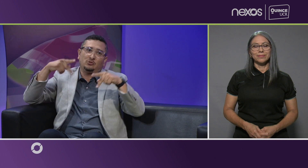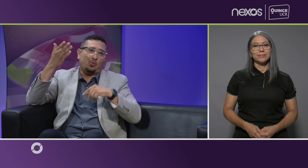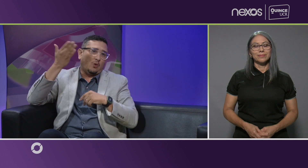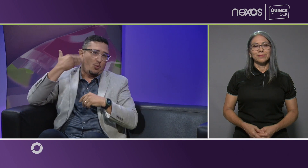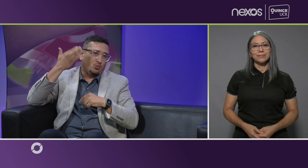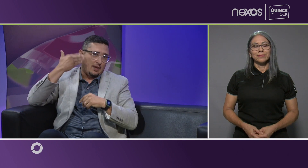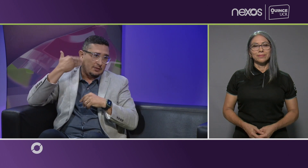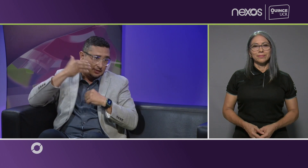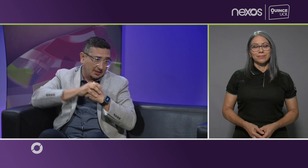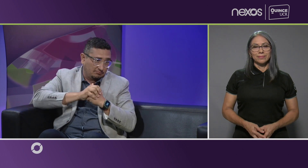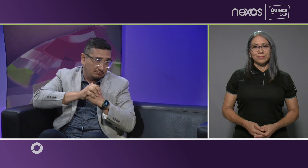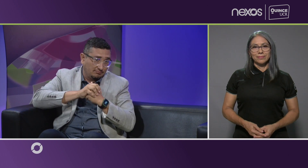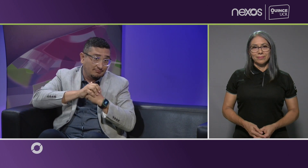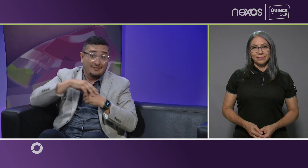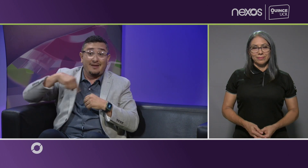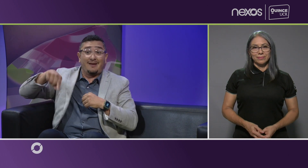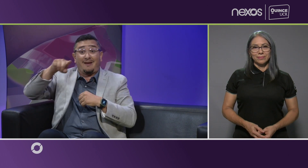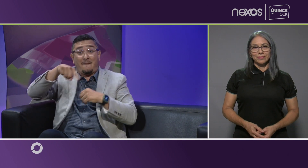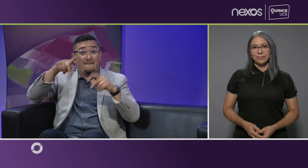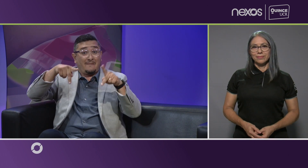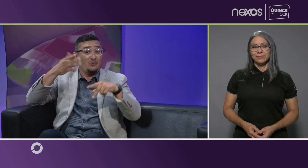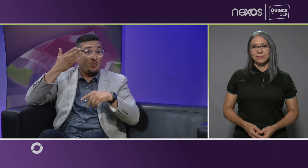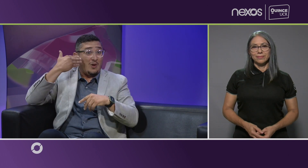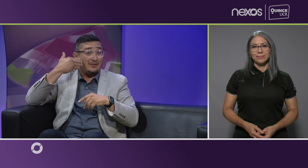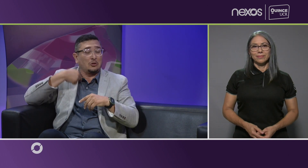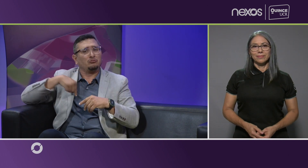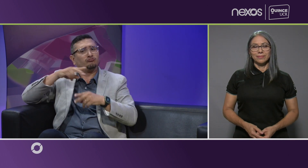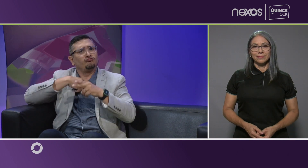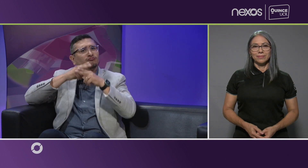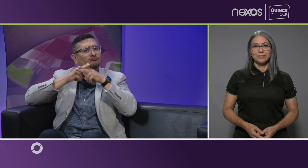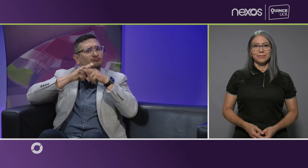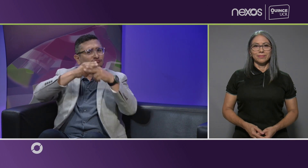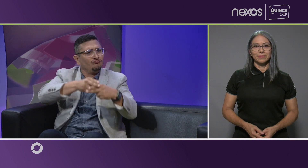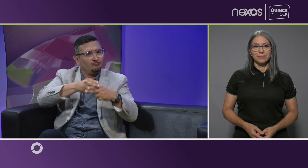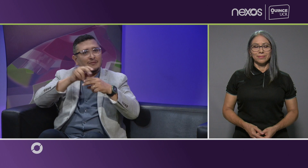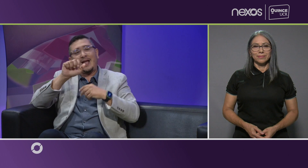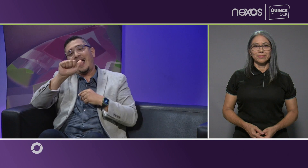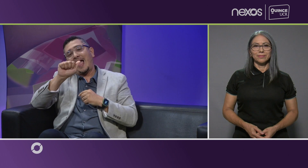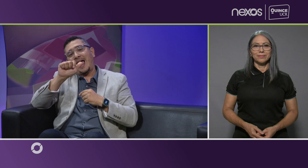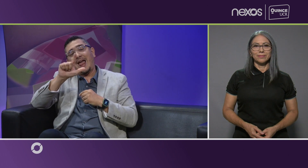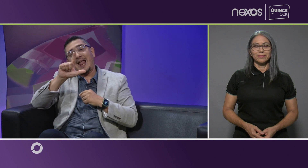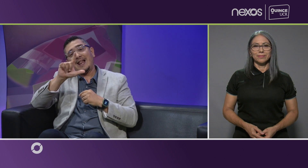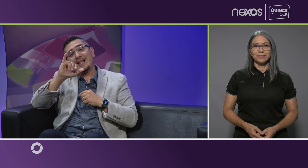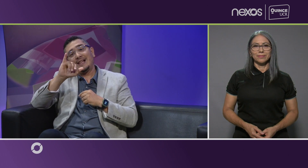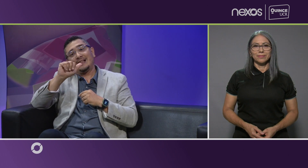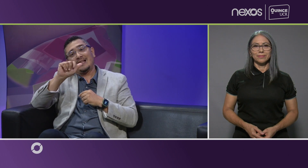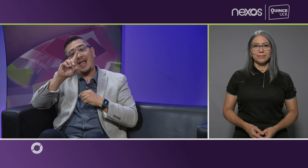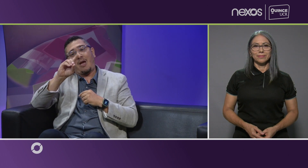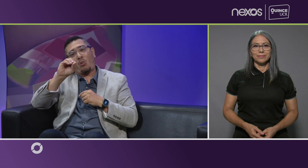sordas, se necesita apoyo también para la educación de otros grupos, para personas oyentes.